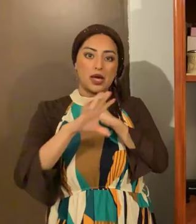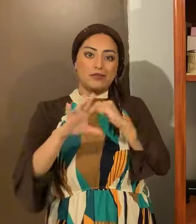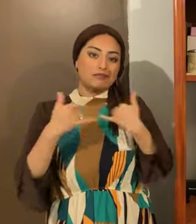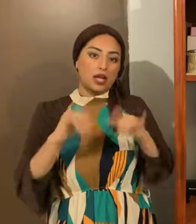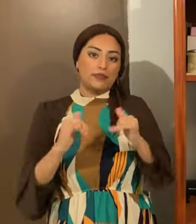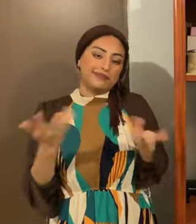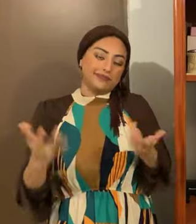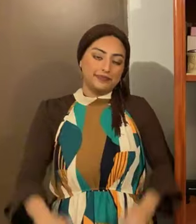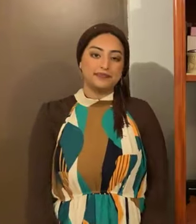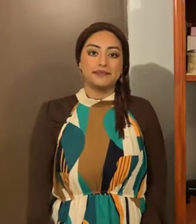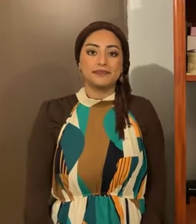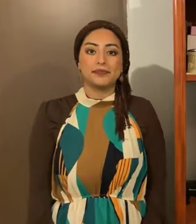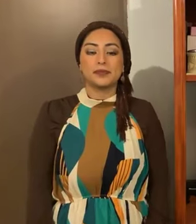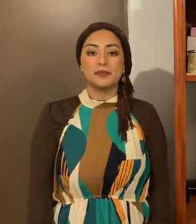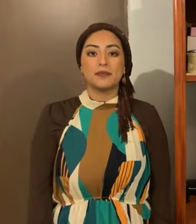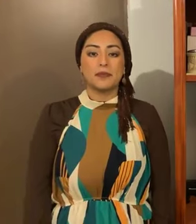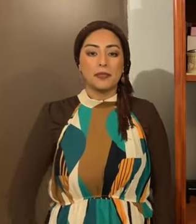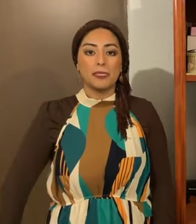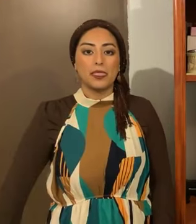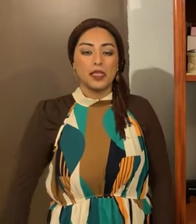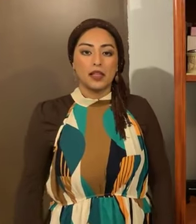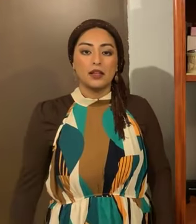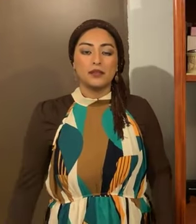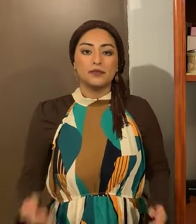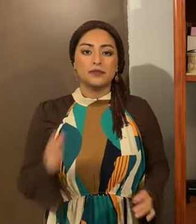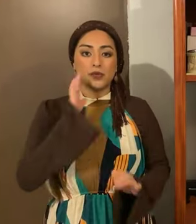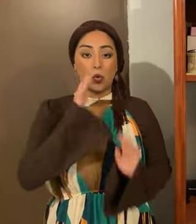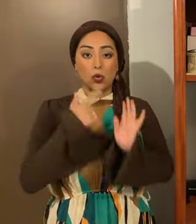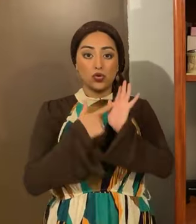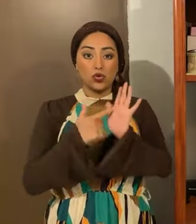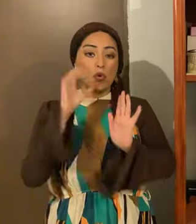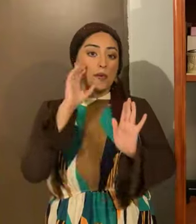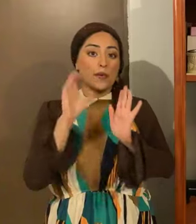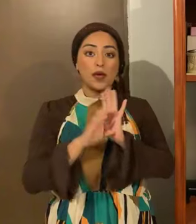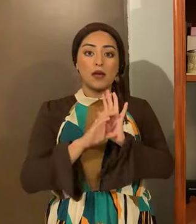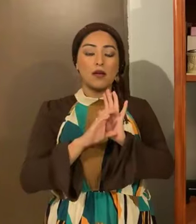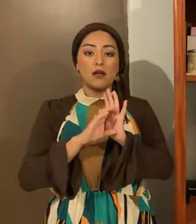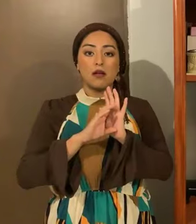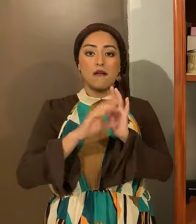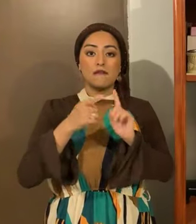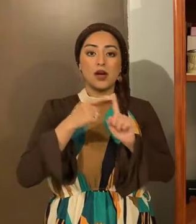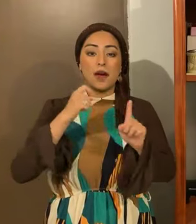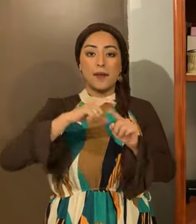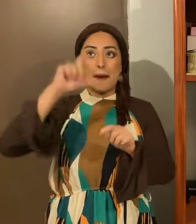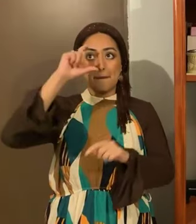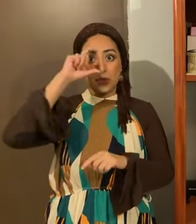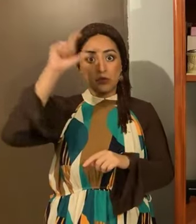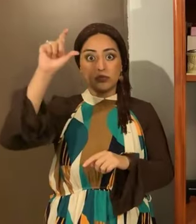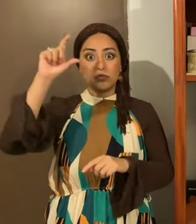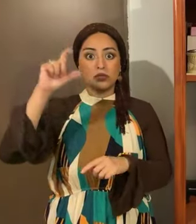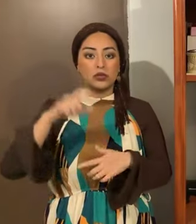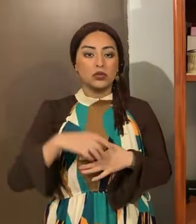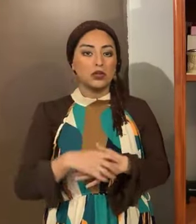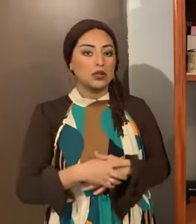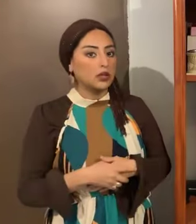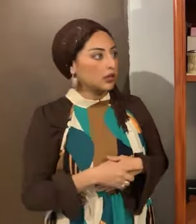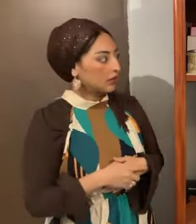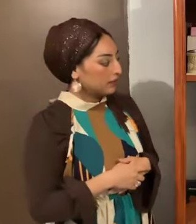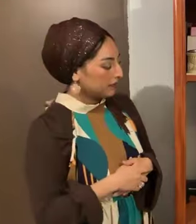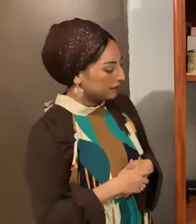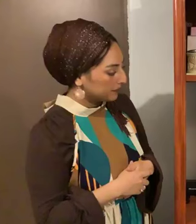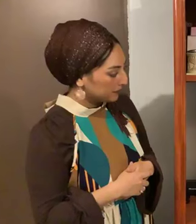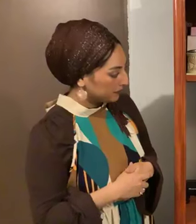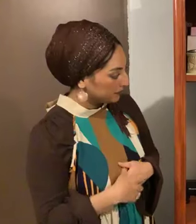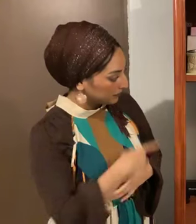Entonces, bueno, ni hablar hecho esa aclaración, vamos a ver unas diapositivas de la luna para que todos